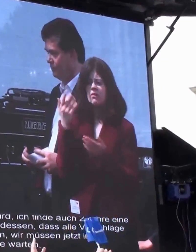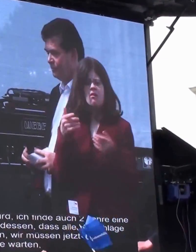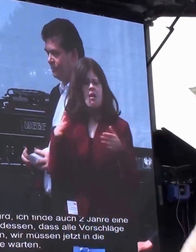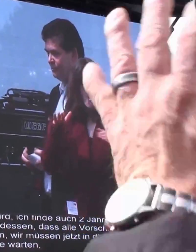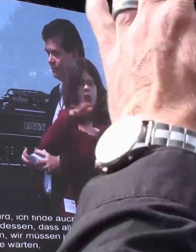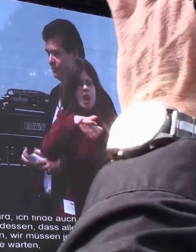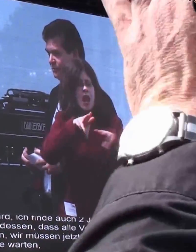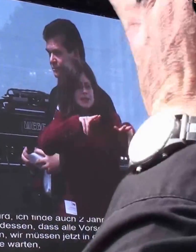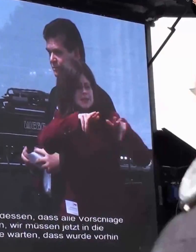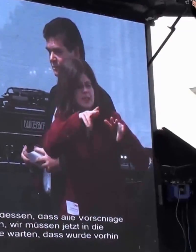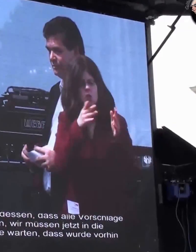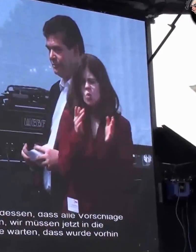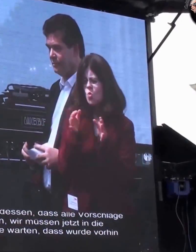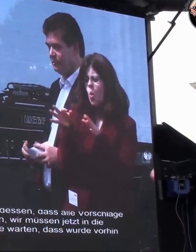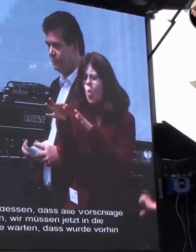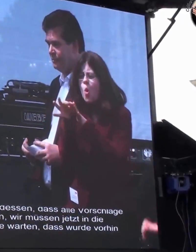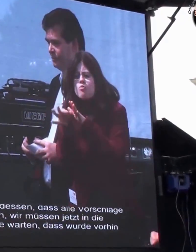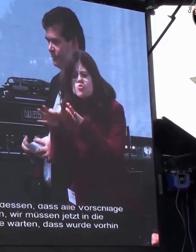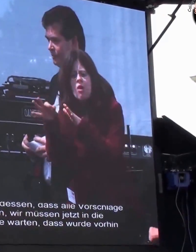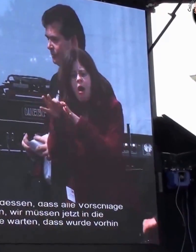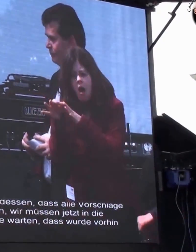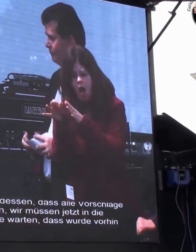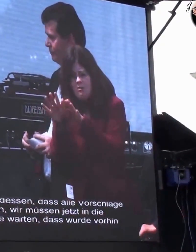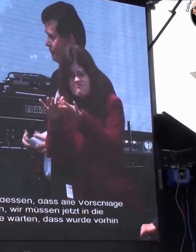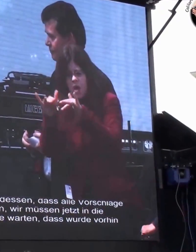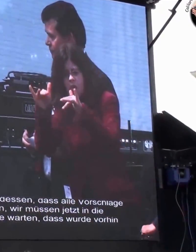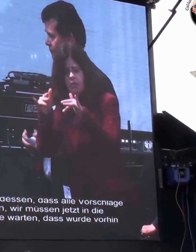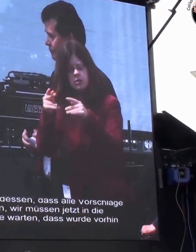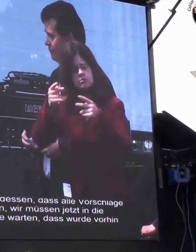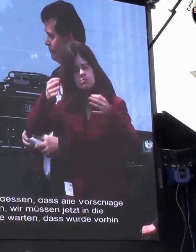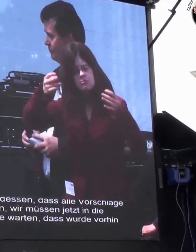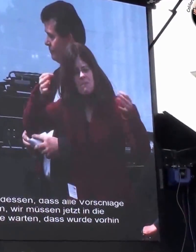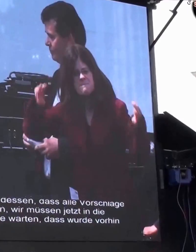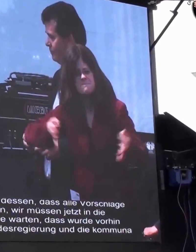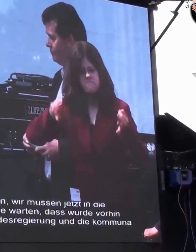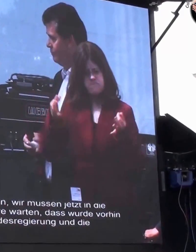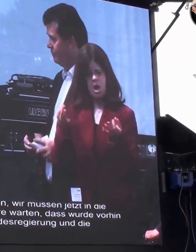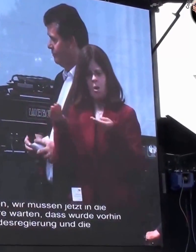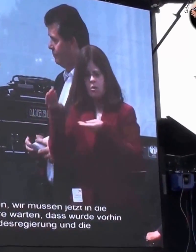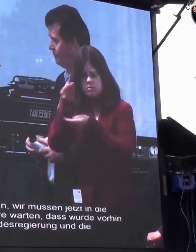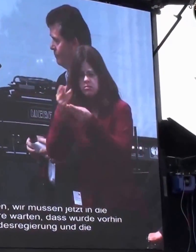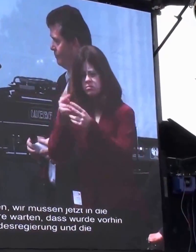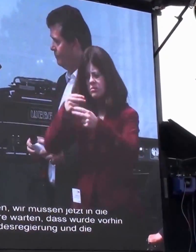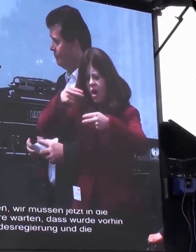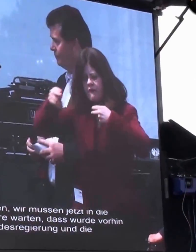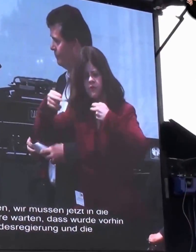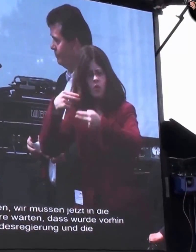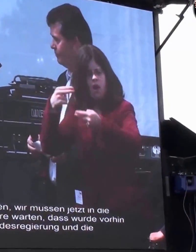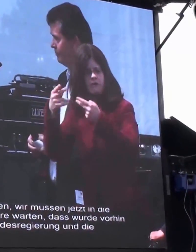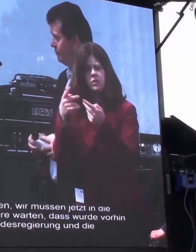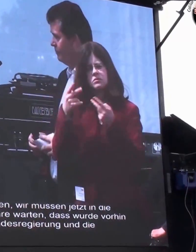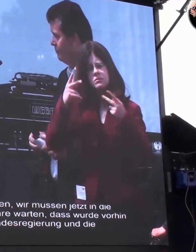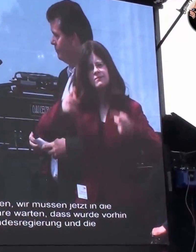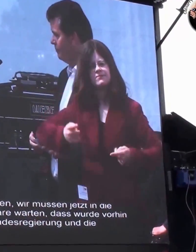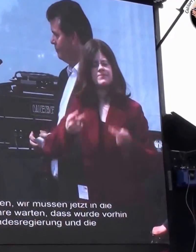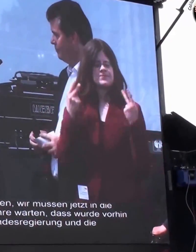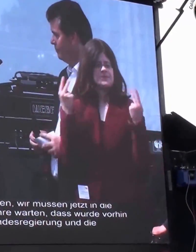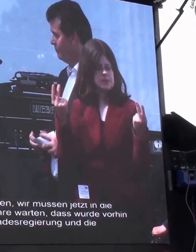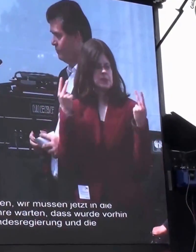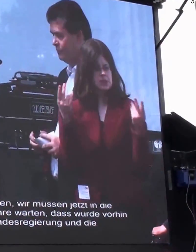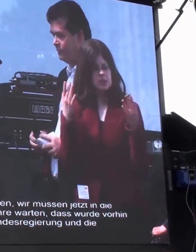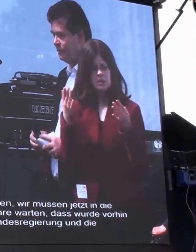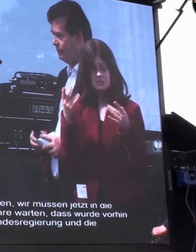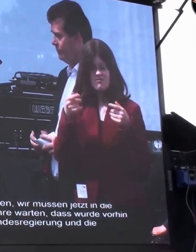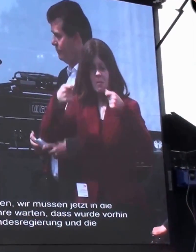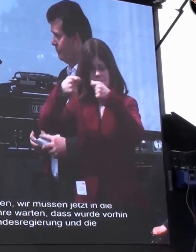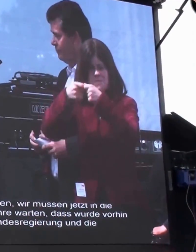Landesregierung, aber auch die kommunalen Parlamente, sie brauchen Antworten auf den Weg dahin. Und es funktioniert eben nur mit einer Unterstützung von